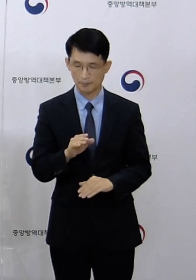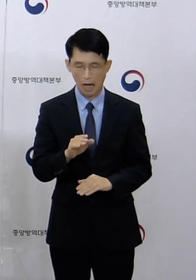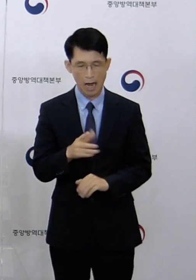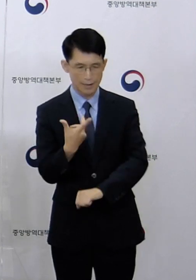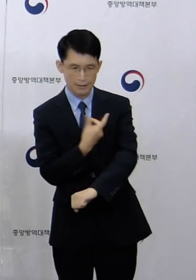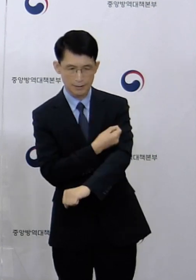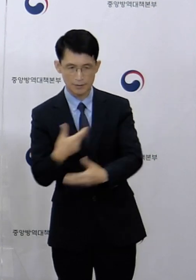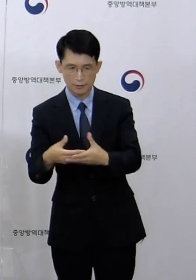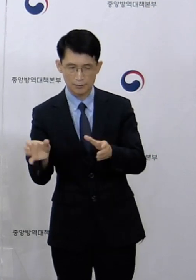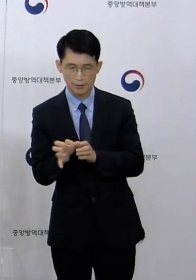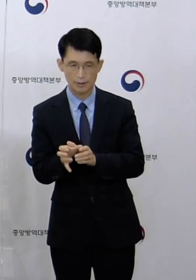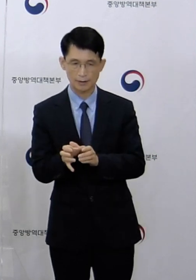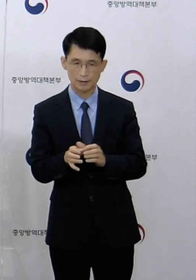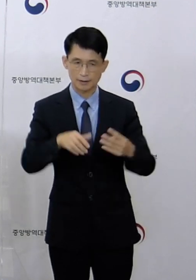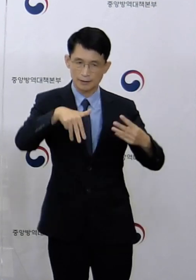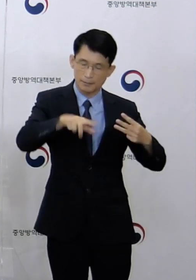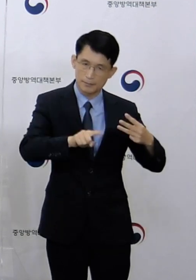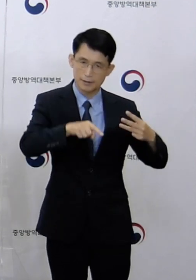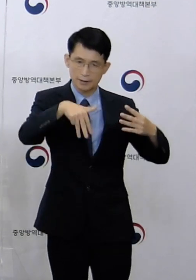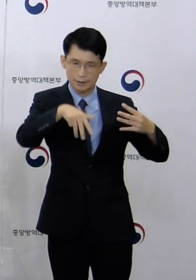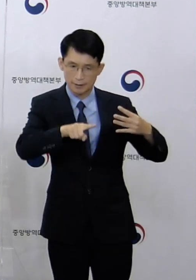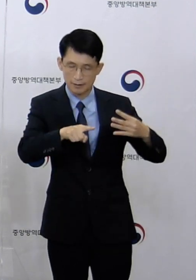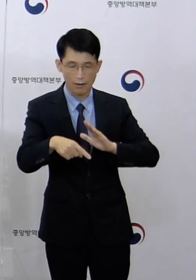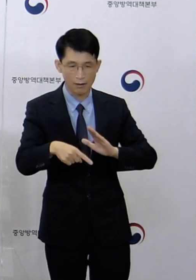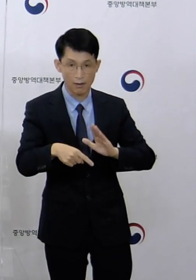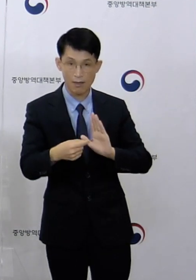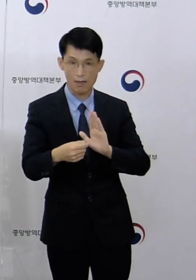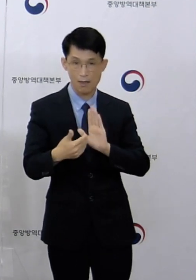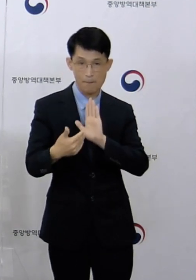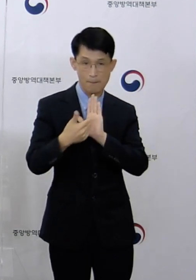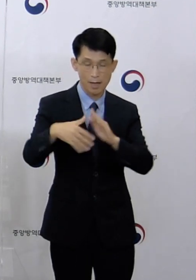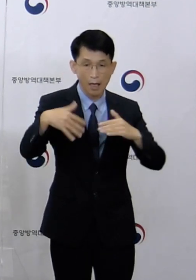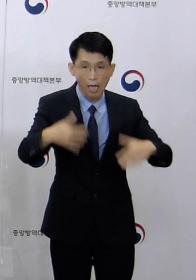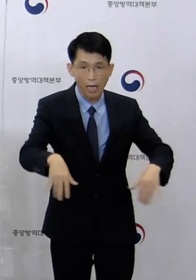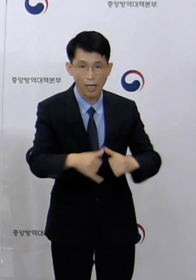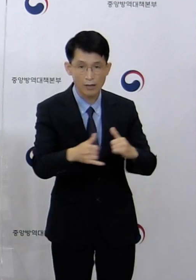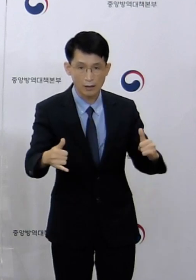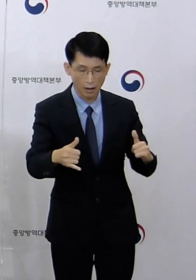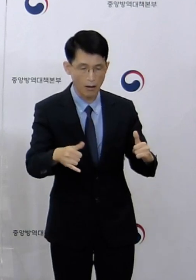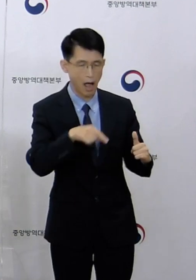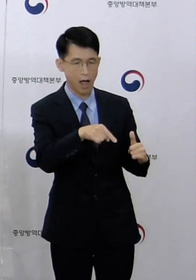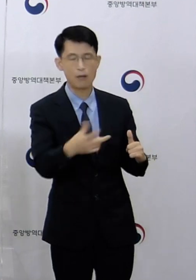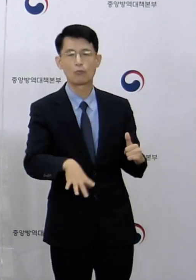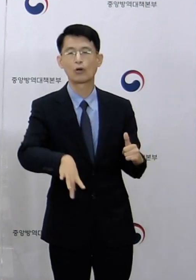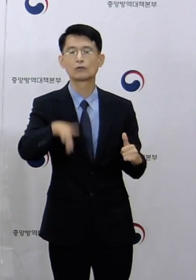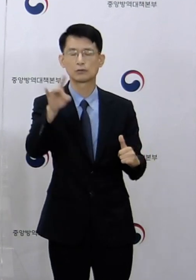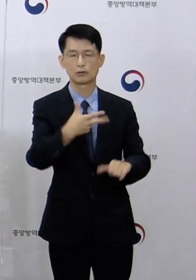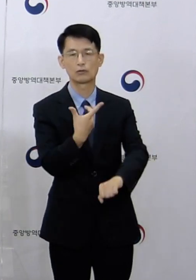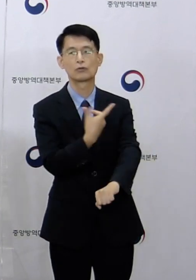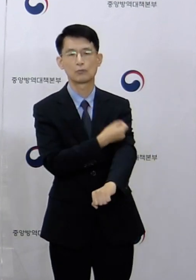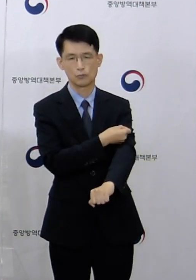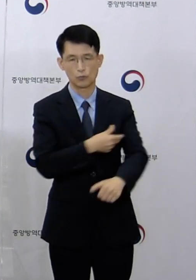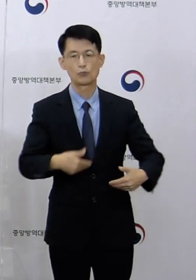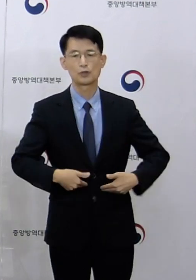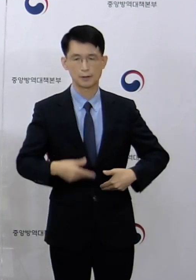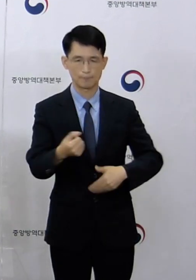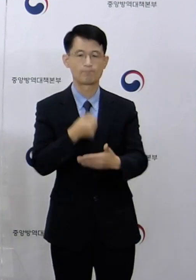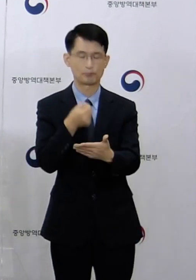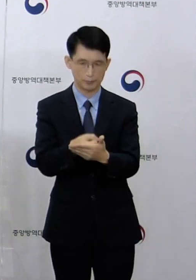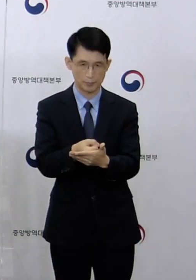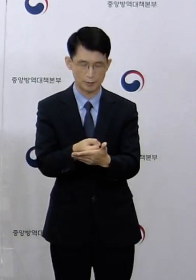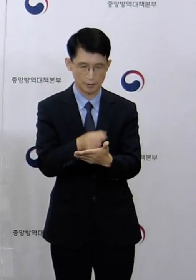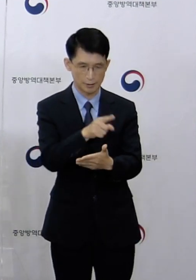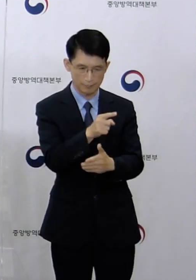추진단은 3차, 4차 추가 접종 계획 수립 시 면역 저하자를 우선적으로 접종 대상으로 분류하여 접종을